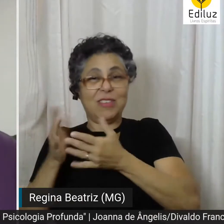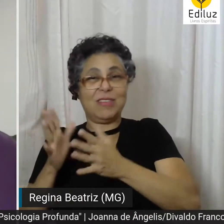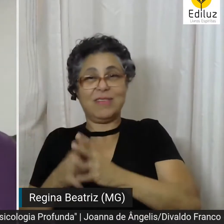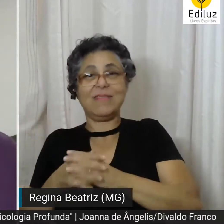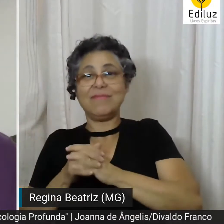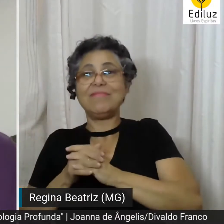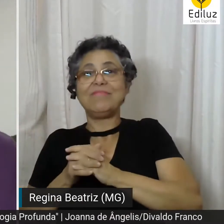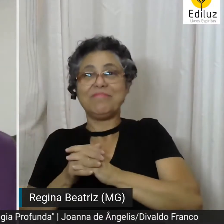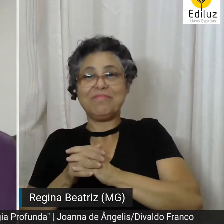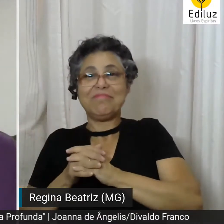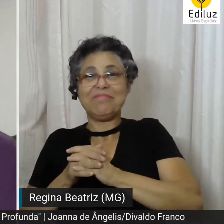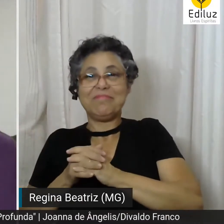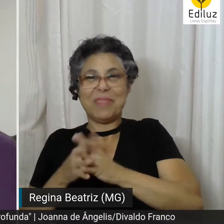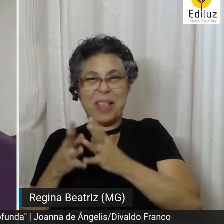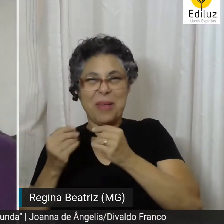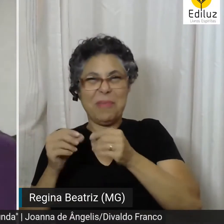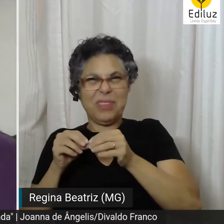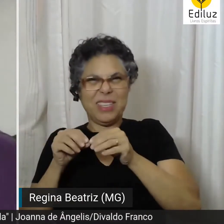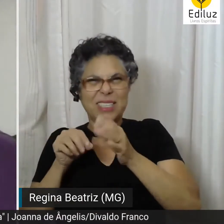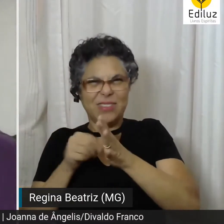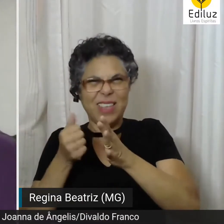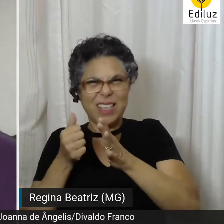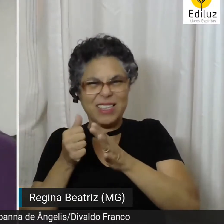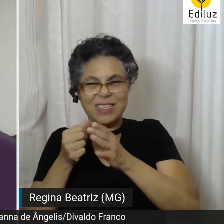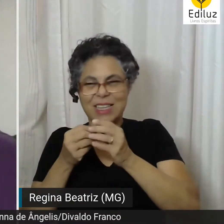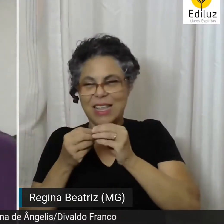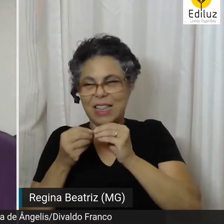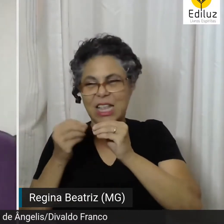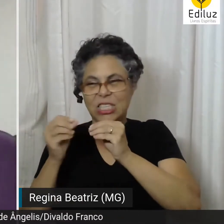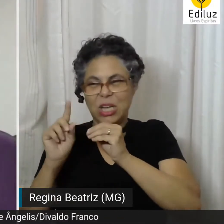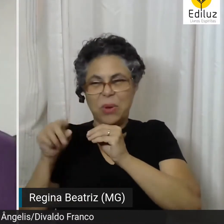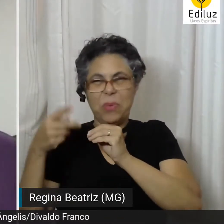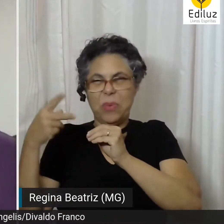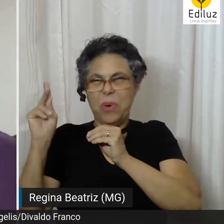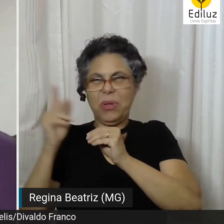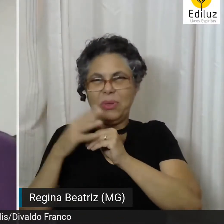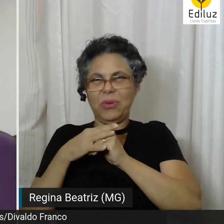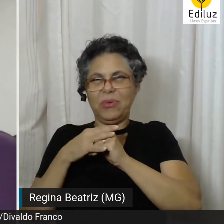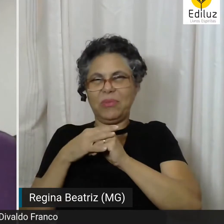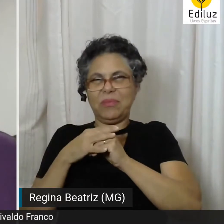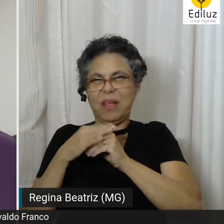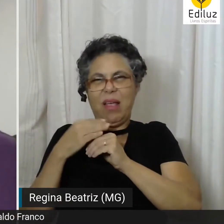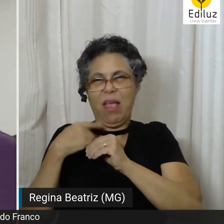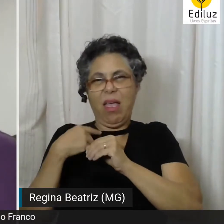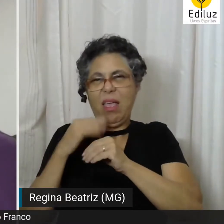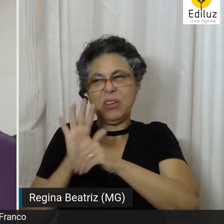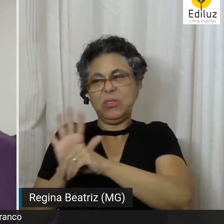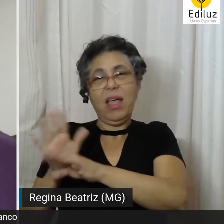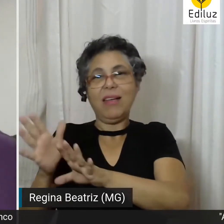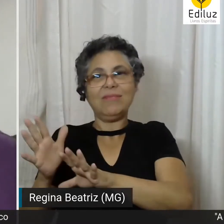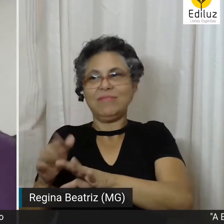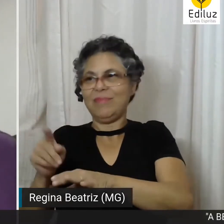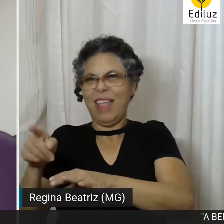Muitas vezes, deixar o outro por conta do outro é, para mim, uma ajuda.